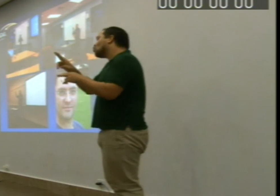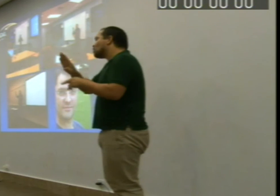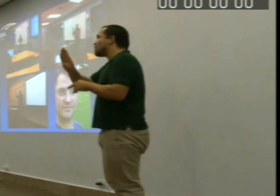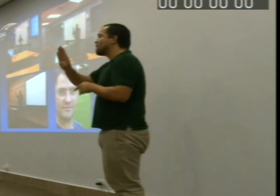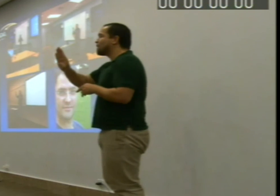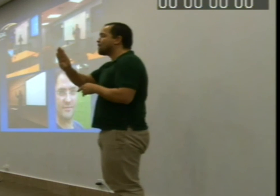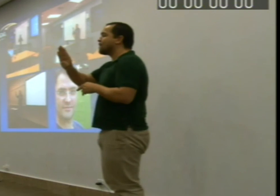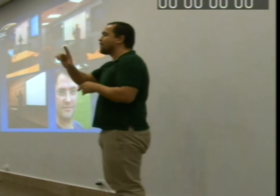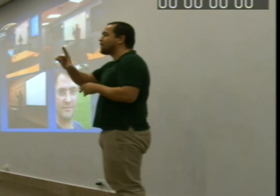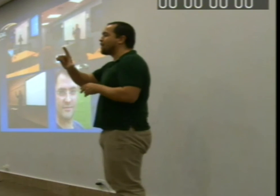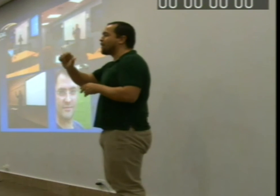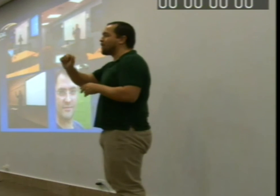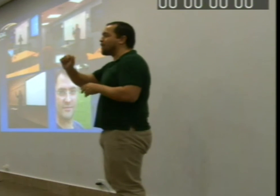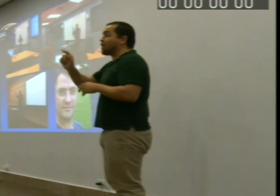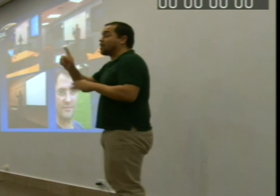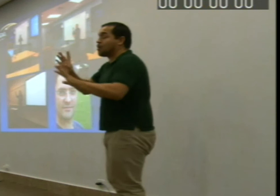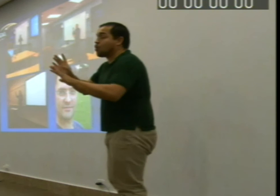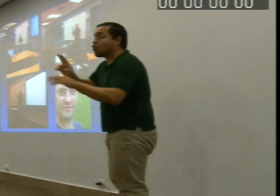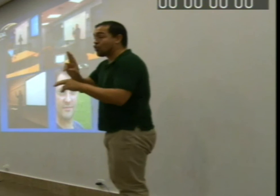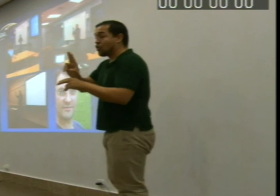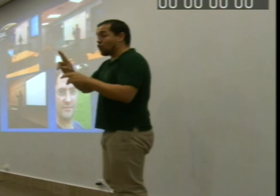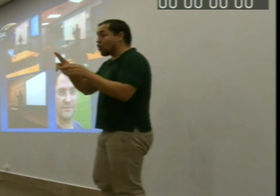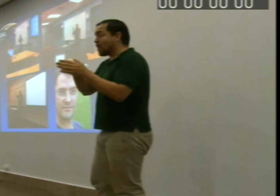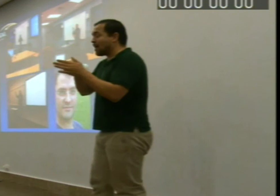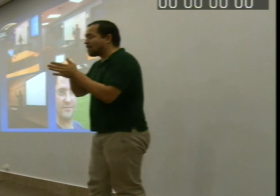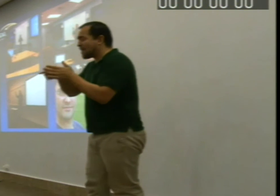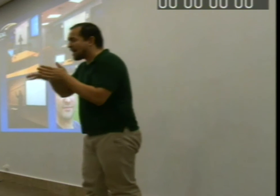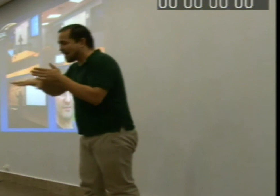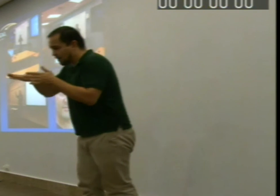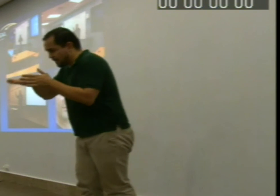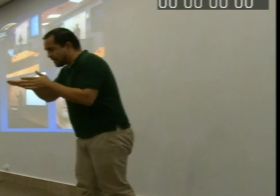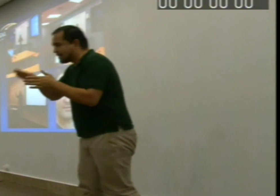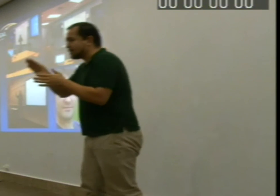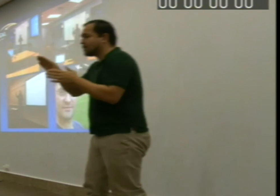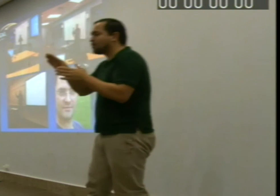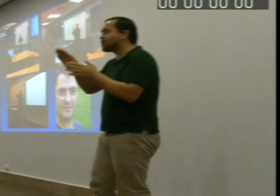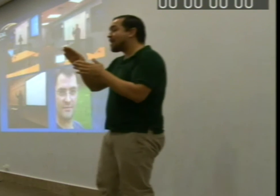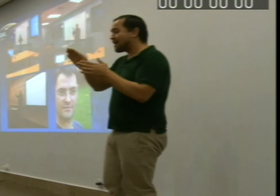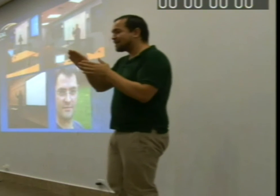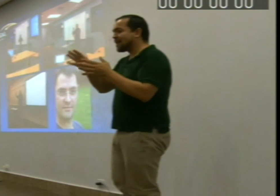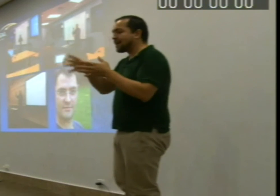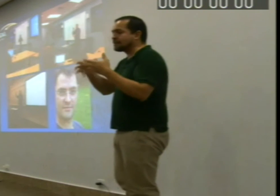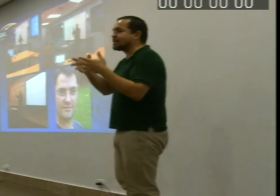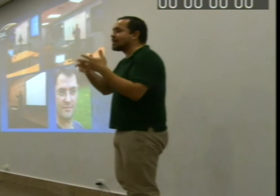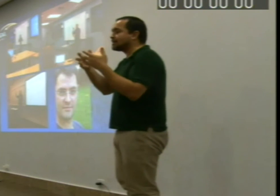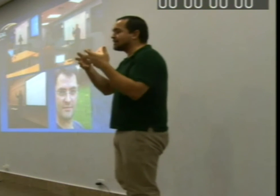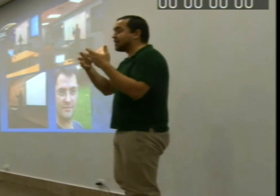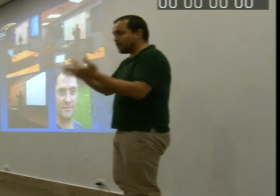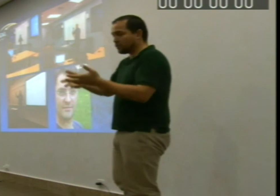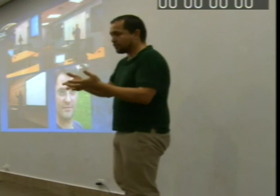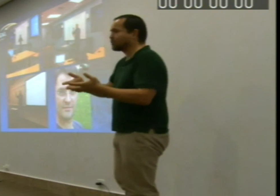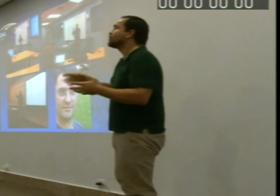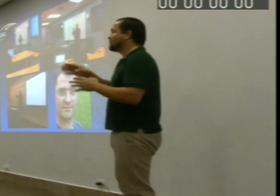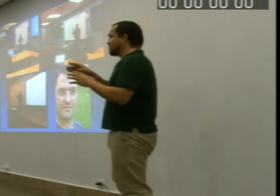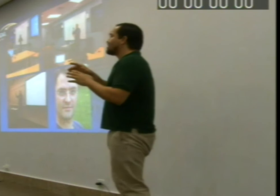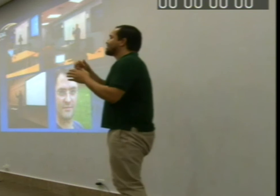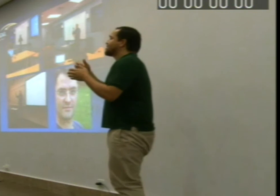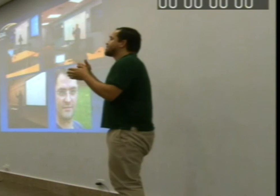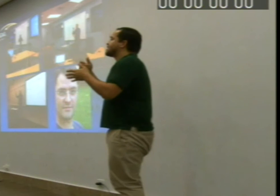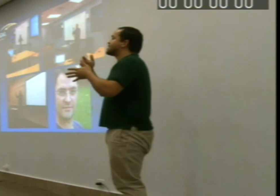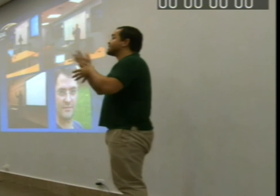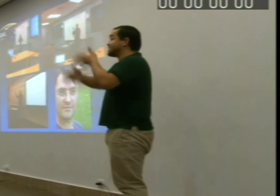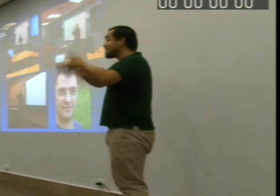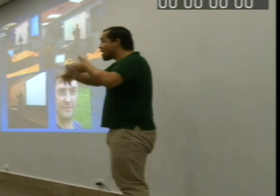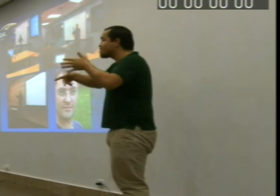pesquisadora nome dela é Ah tá perdão Black ces